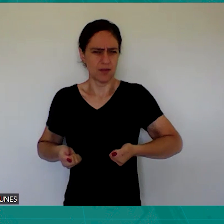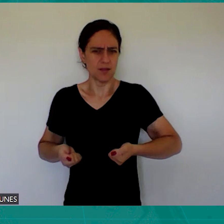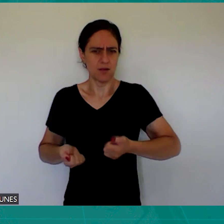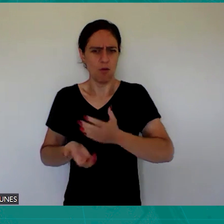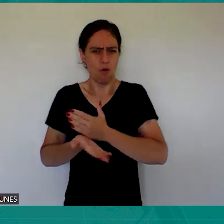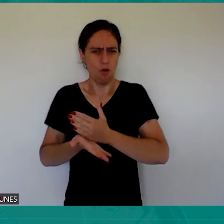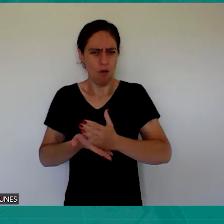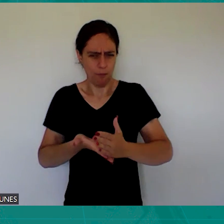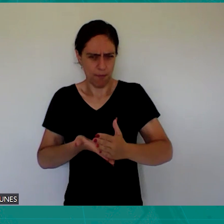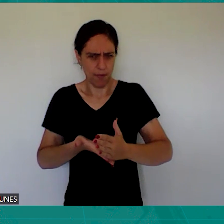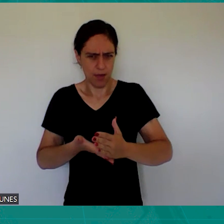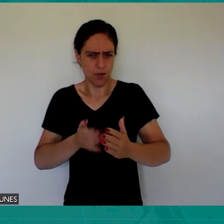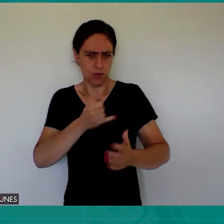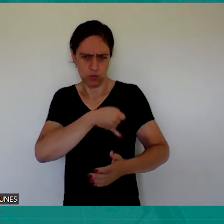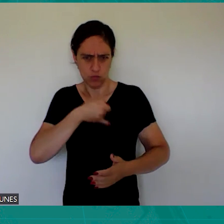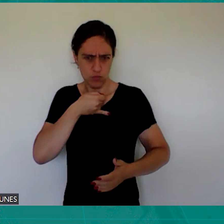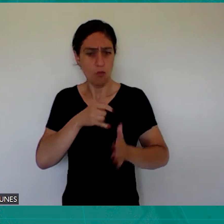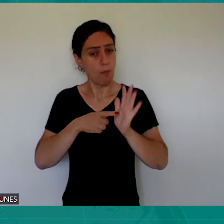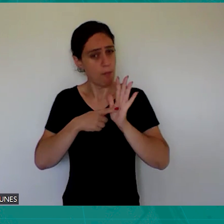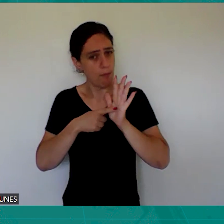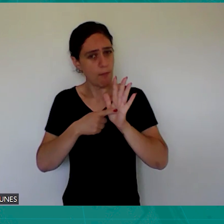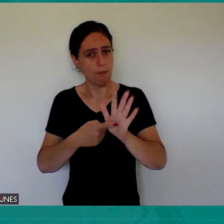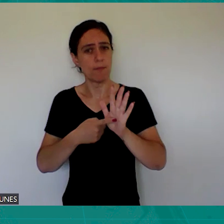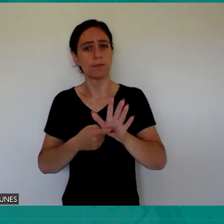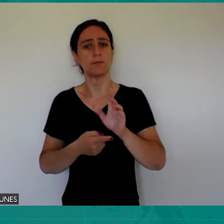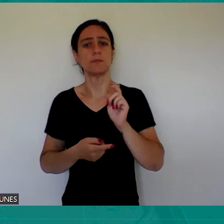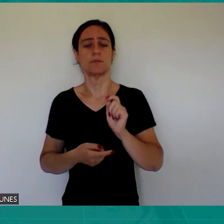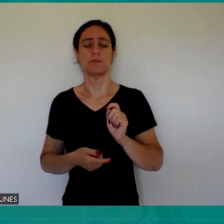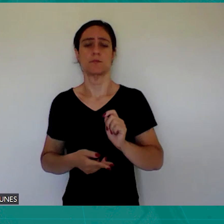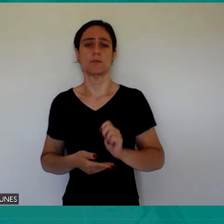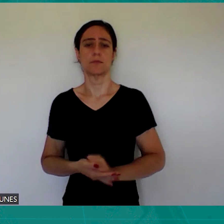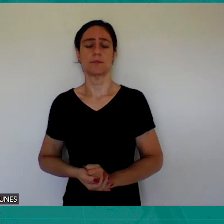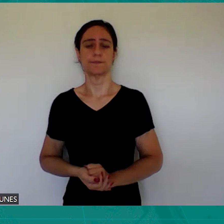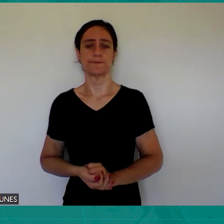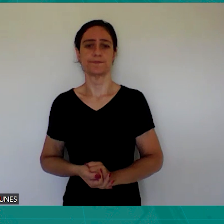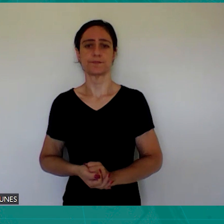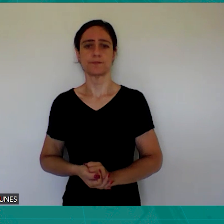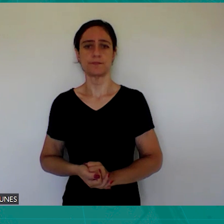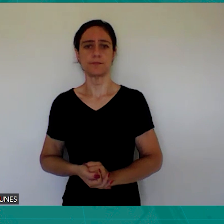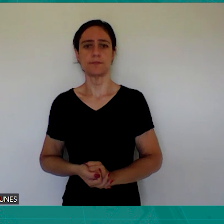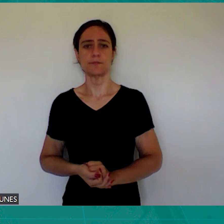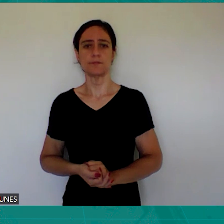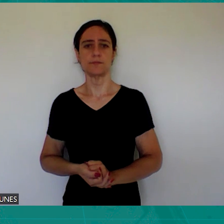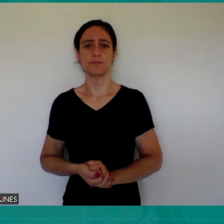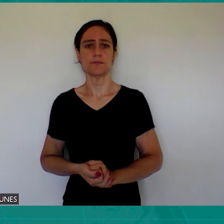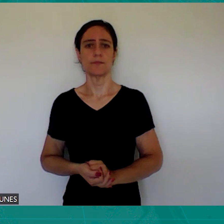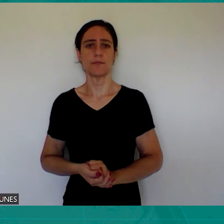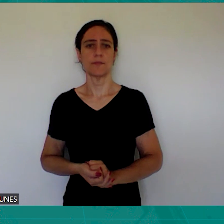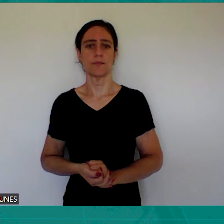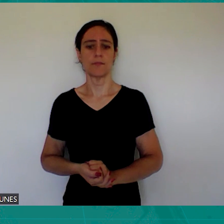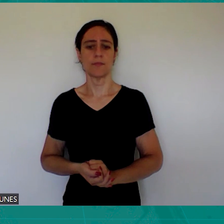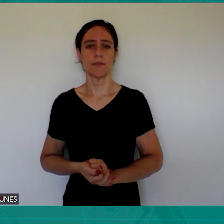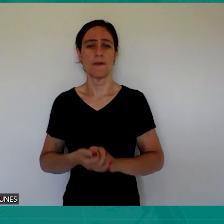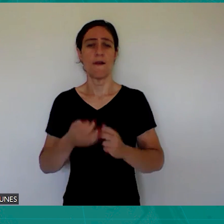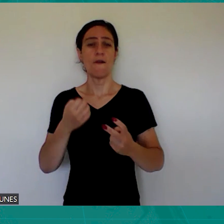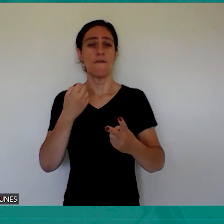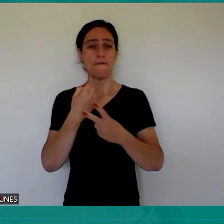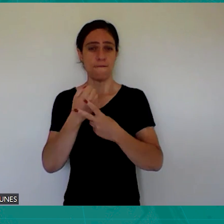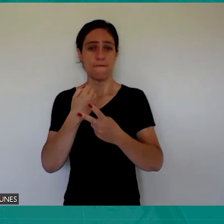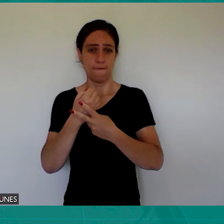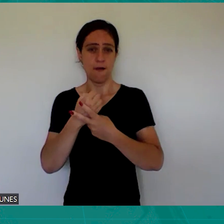disse que a vida estava nele, no Verbo, na